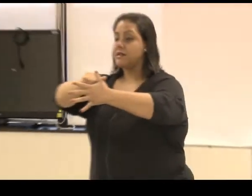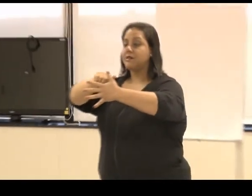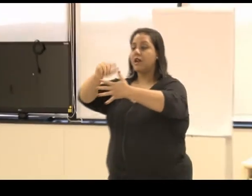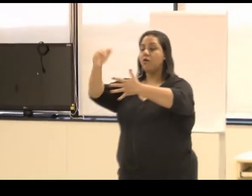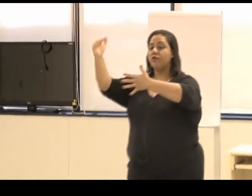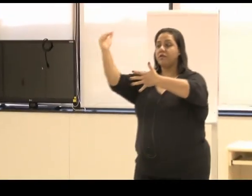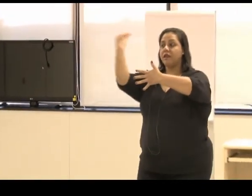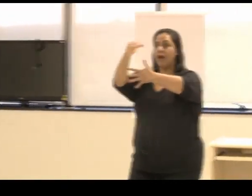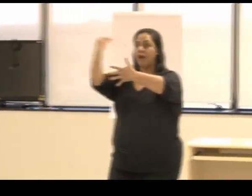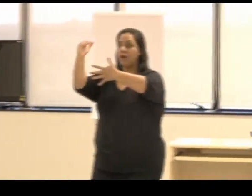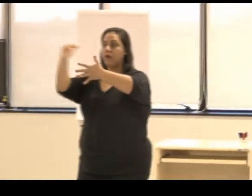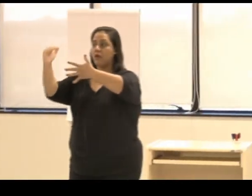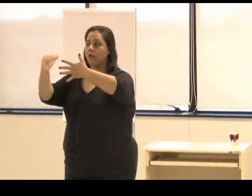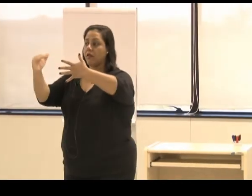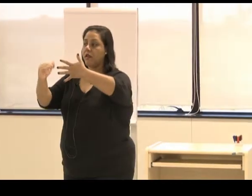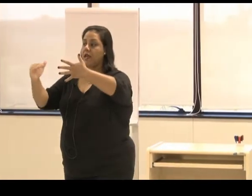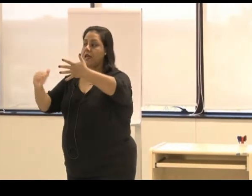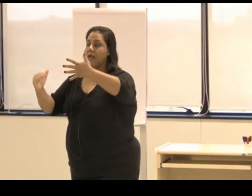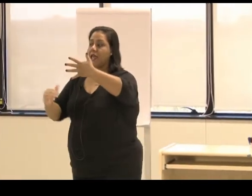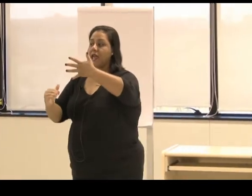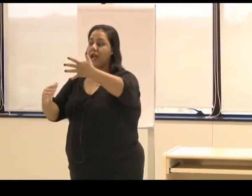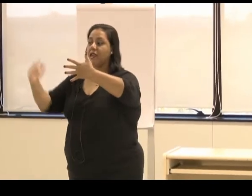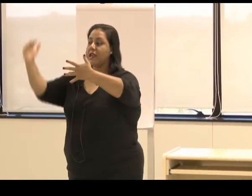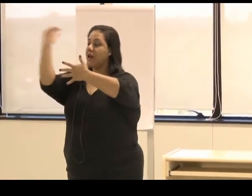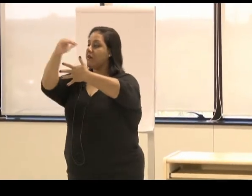eu fizer, hierarquia.